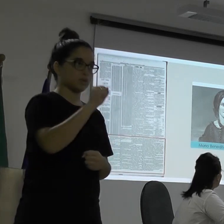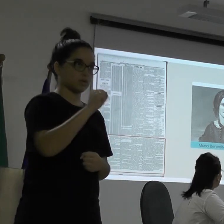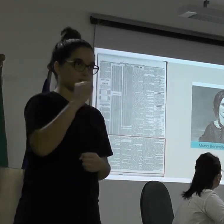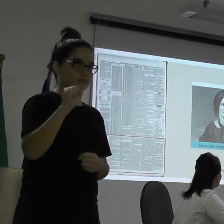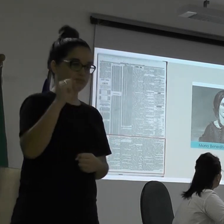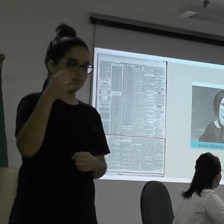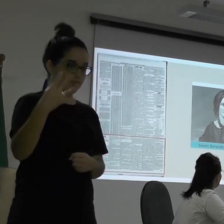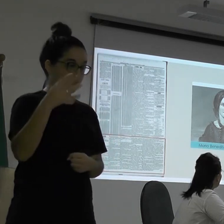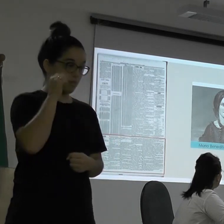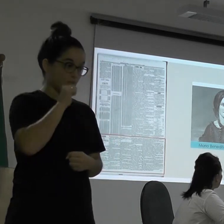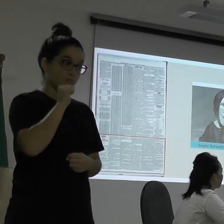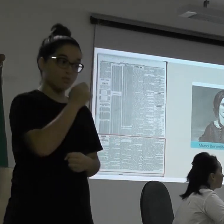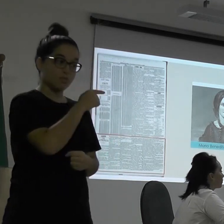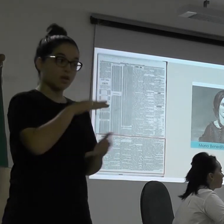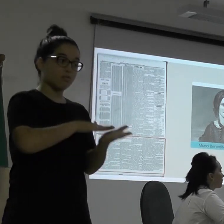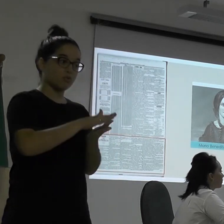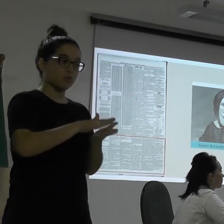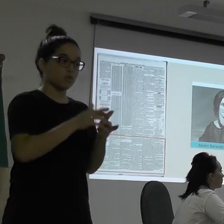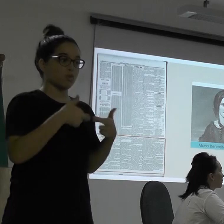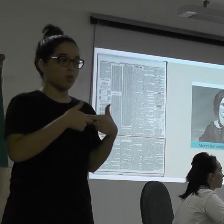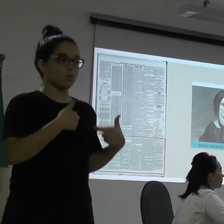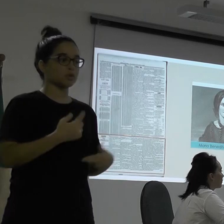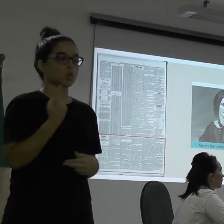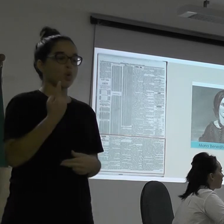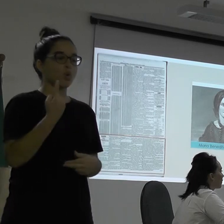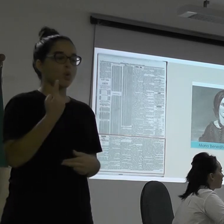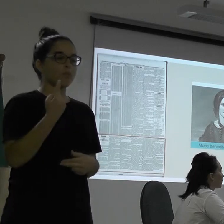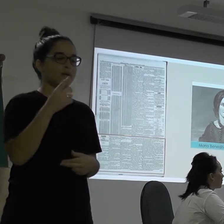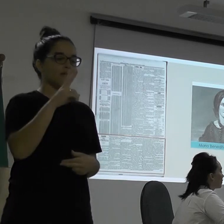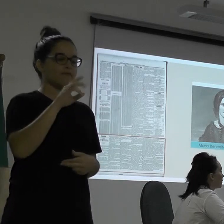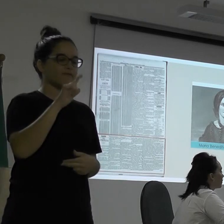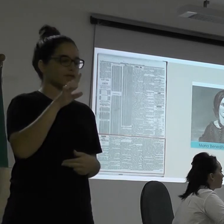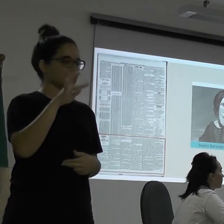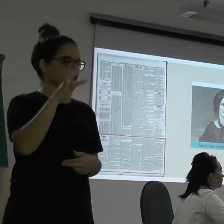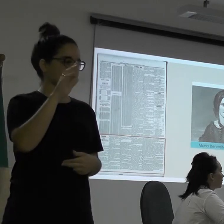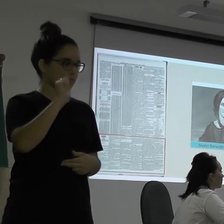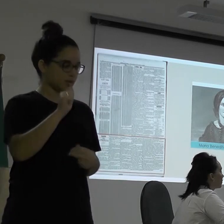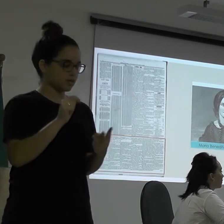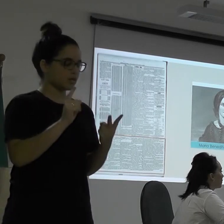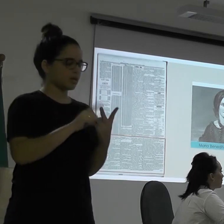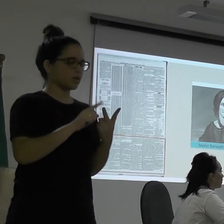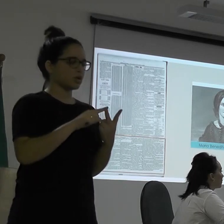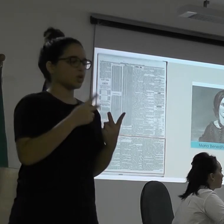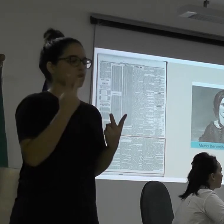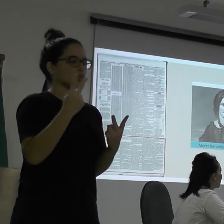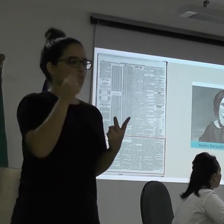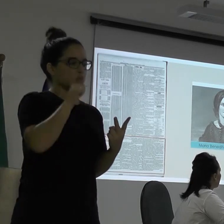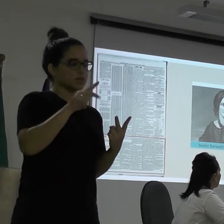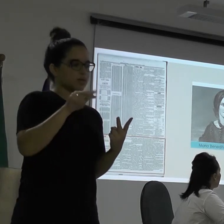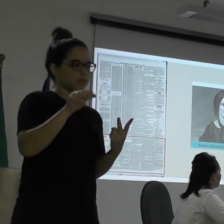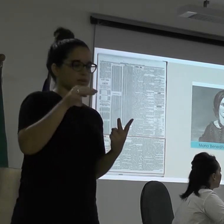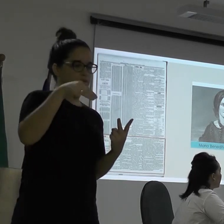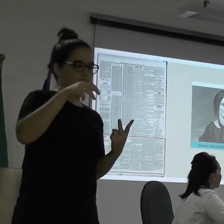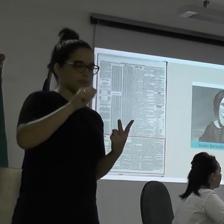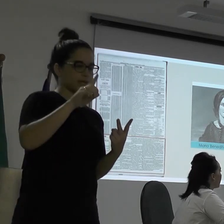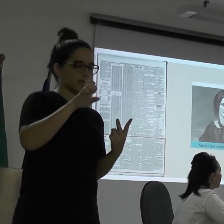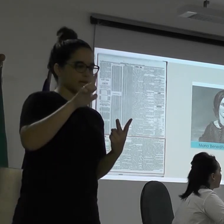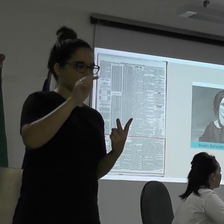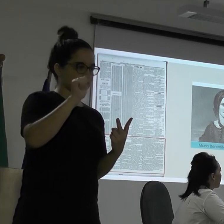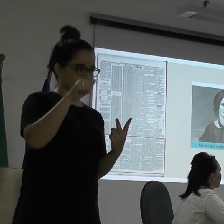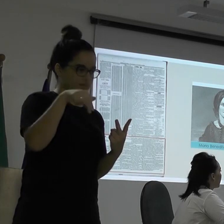Maria Benedita publicou os romances Uma Vítima, Duas Irmãs, Madalena, na mesma Gazeta da Tarde, em